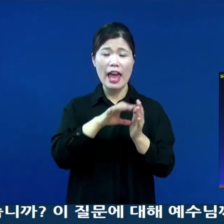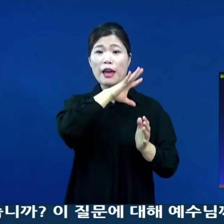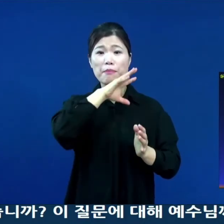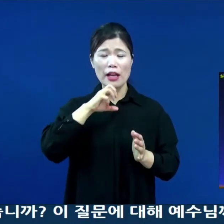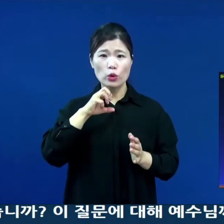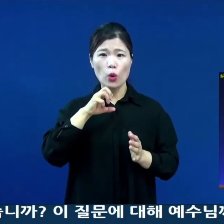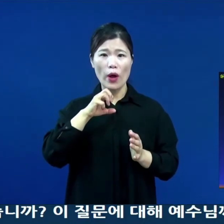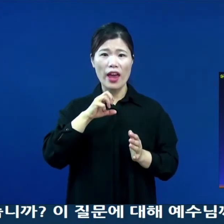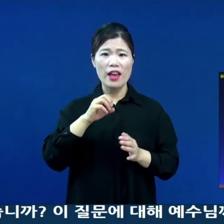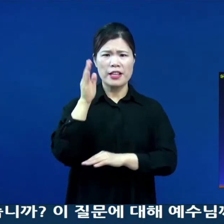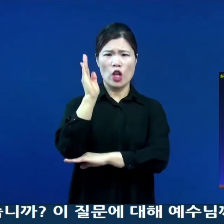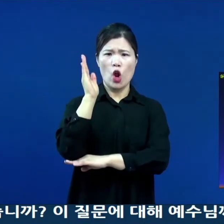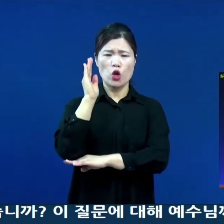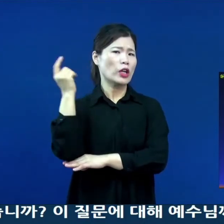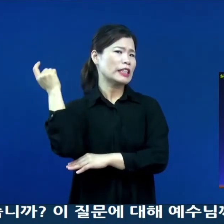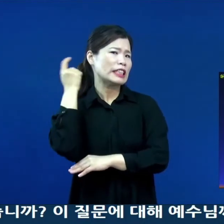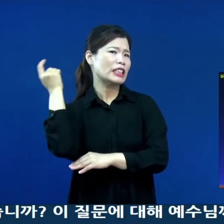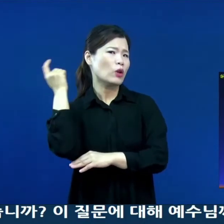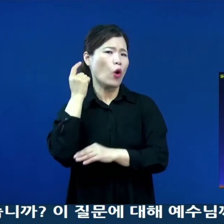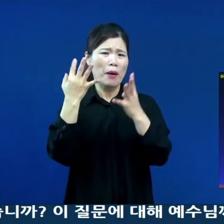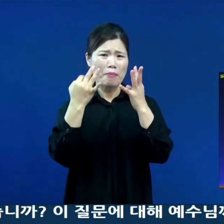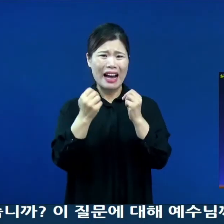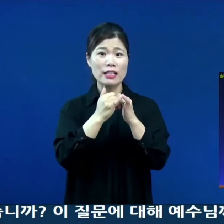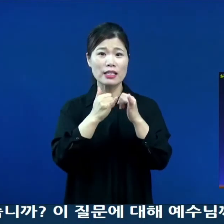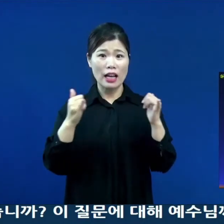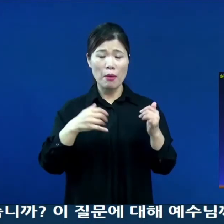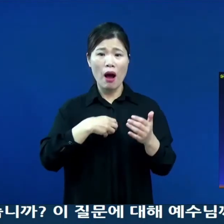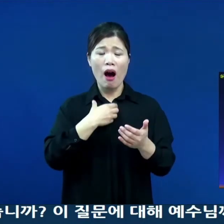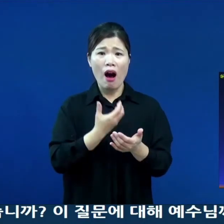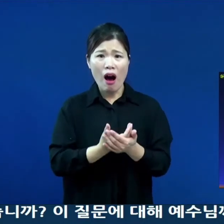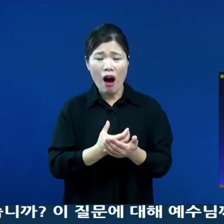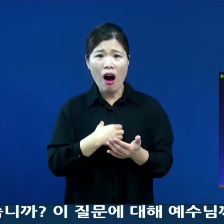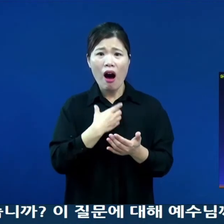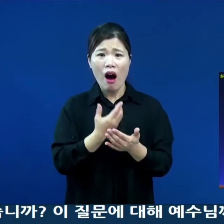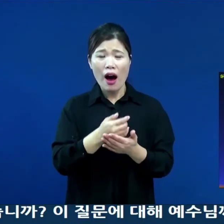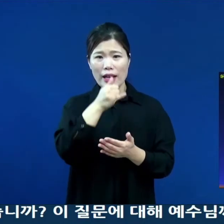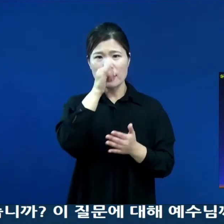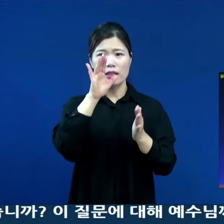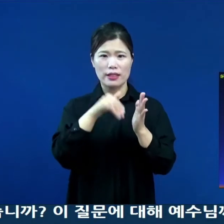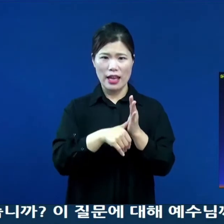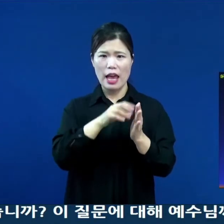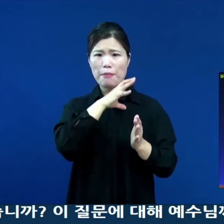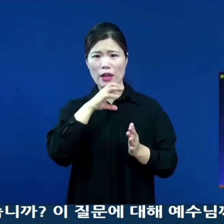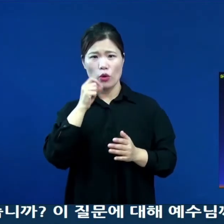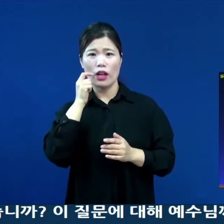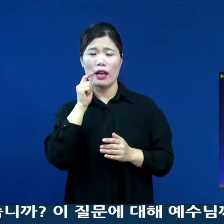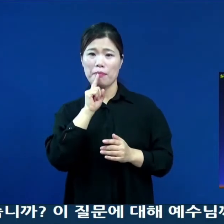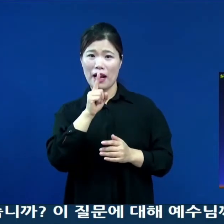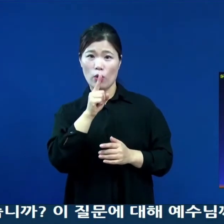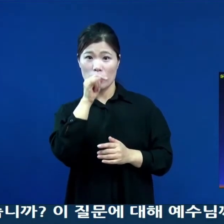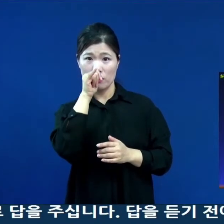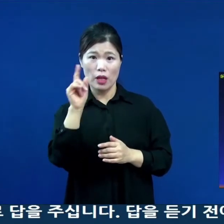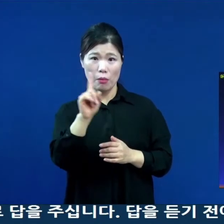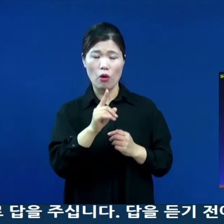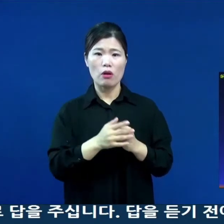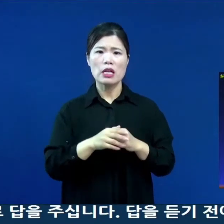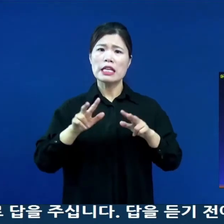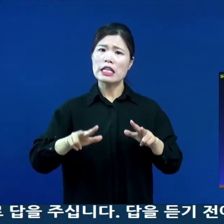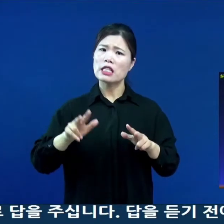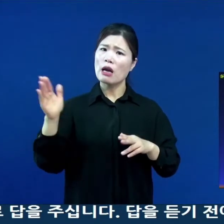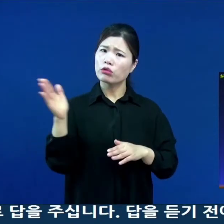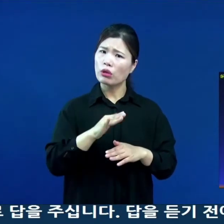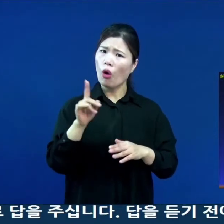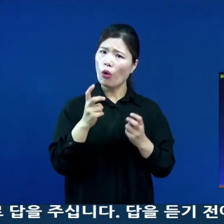명설교를 듣고 수많은 사람이 감동 감화를 받고 마음의 찔림을 받아서 베드로에게 뭐라고 질문합니까? 그러면 이제부터 우리는 어떻게